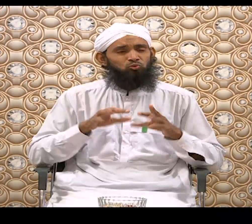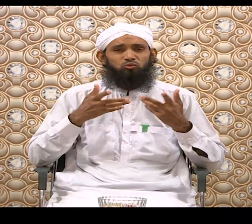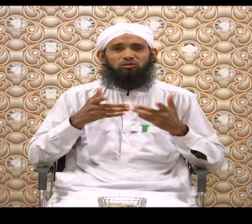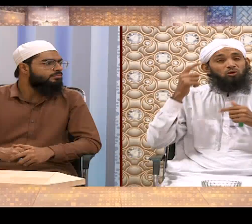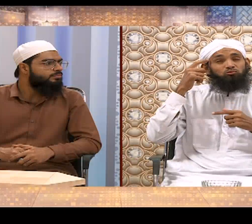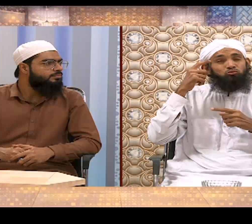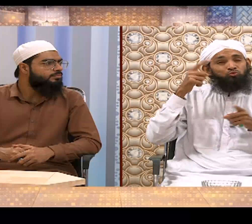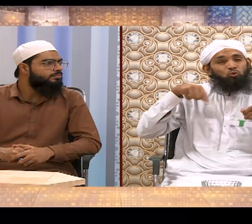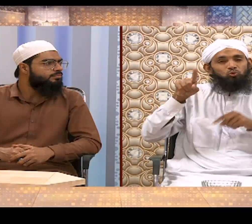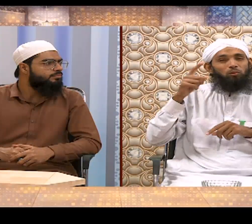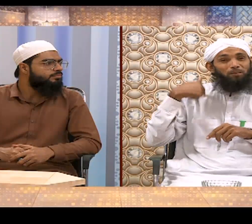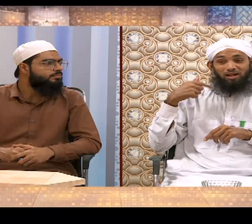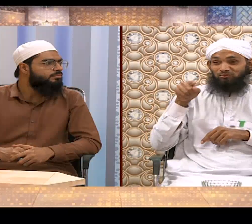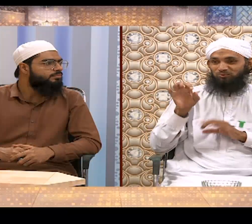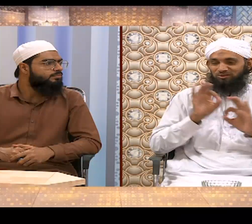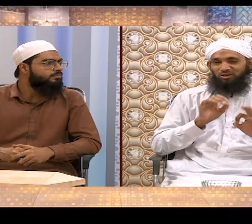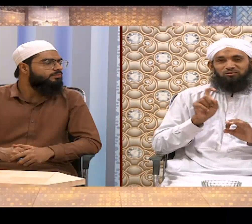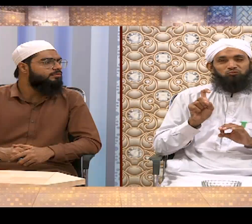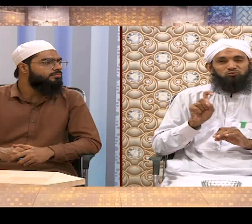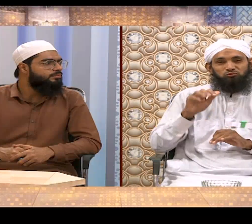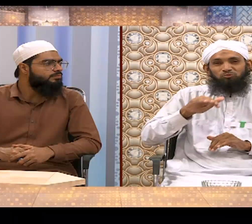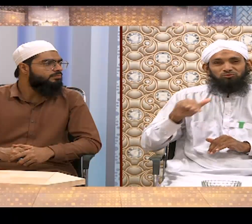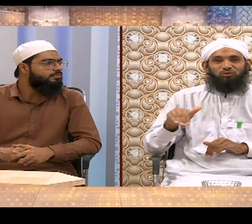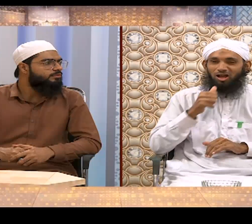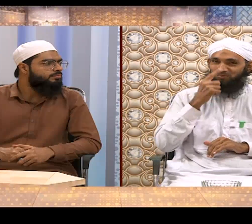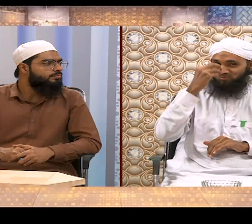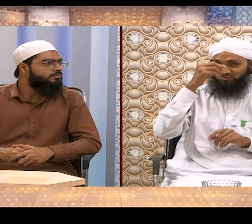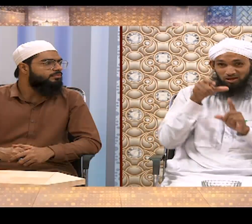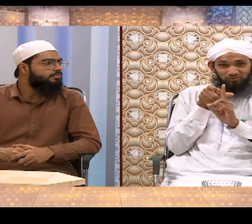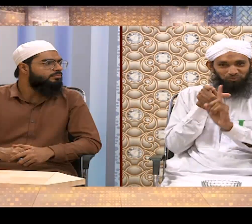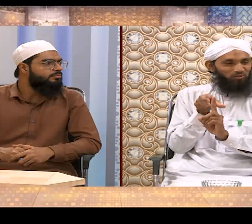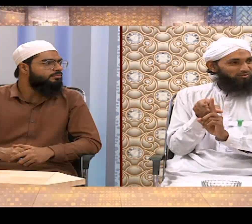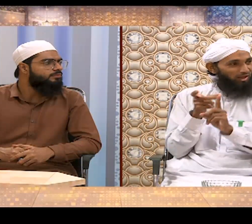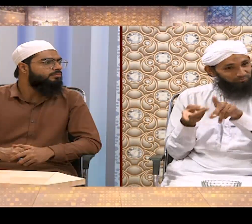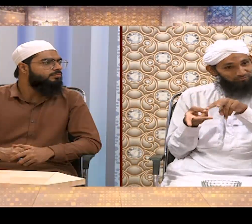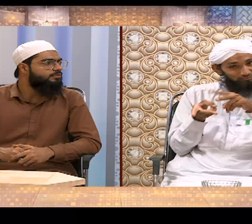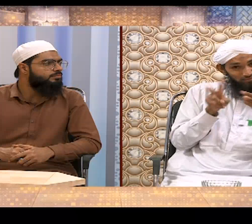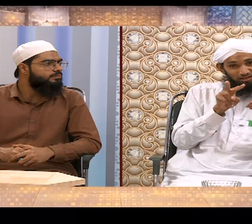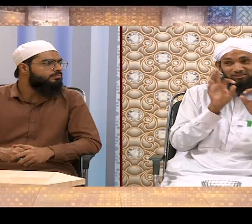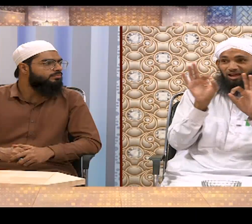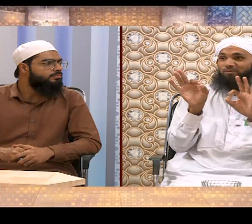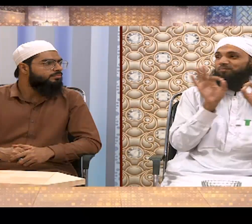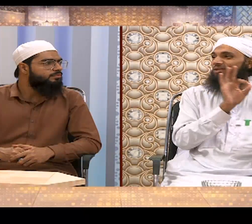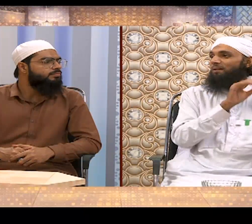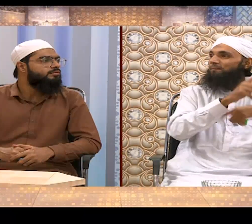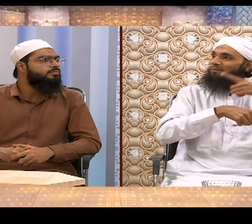بچپن میں ان کے پاس بے طاقت تھے ایسے ہی وہ اپنی آخری عمر میں تمہارے پاس